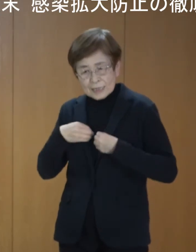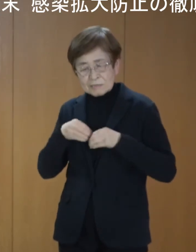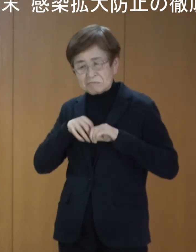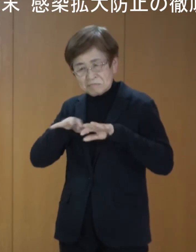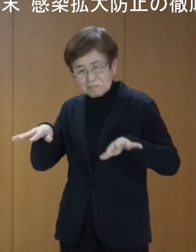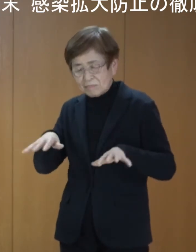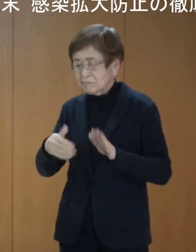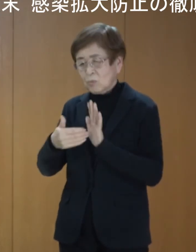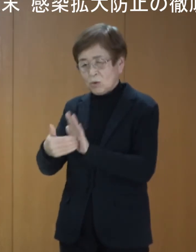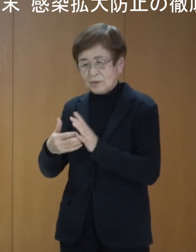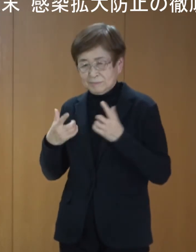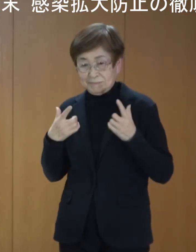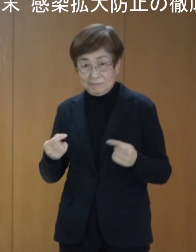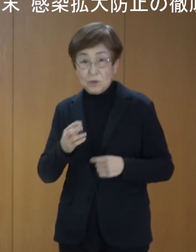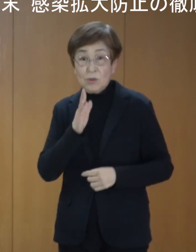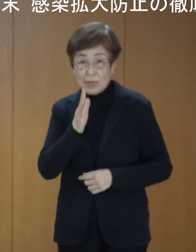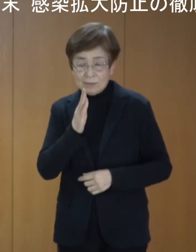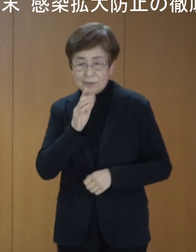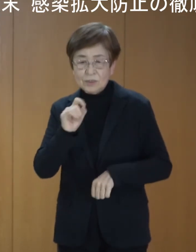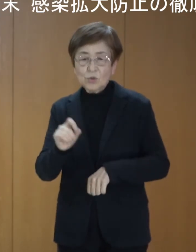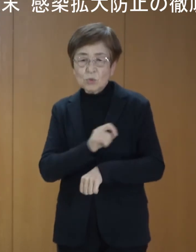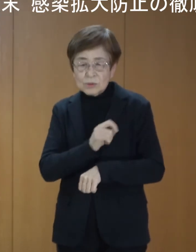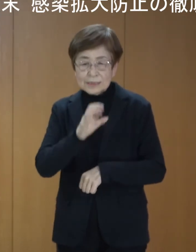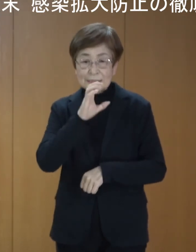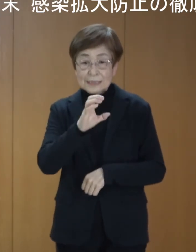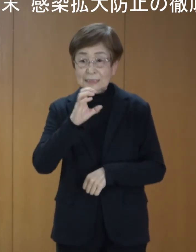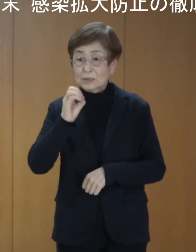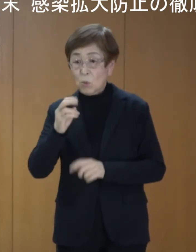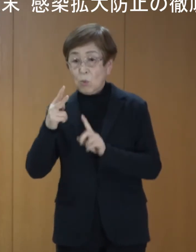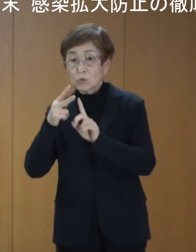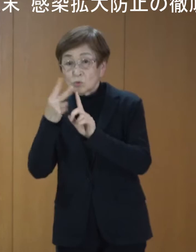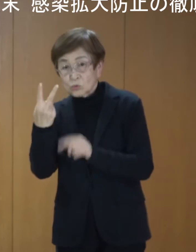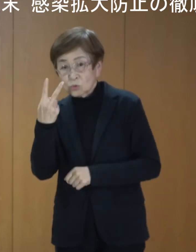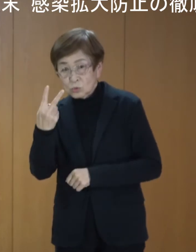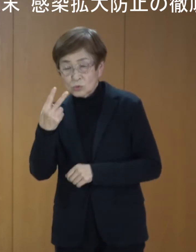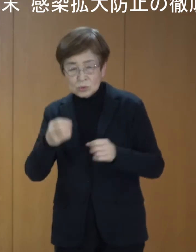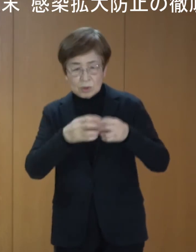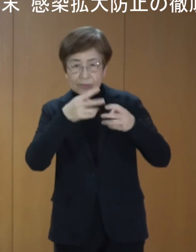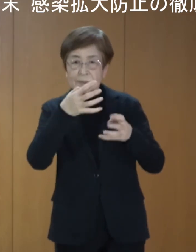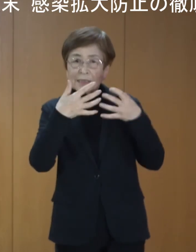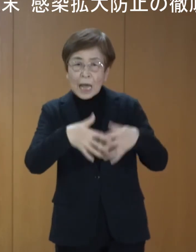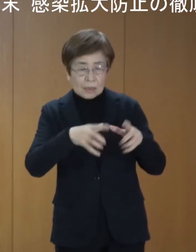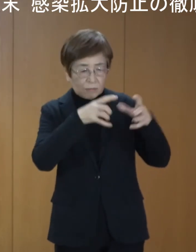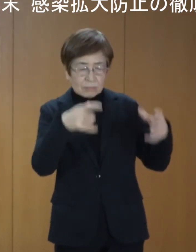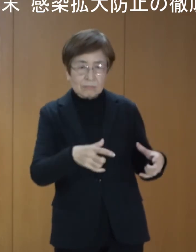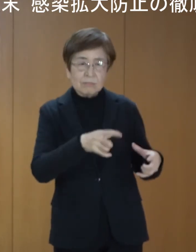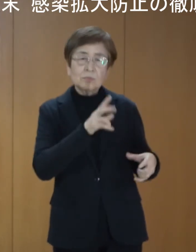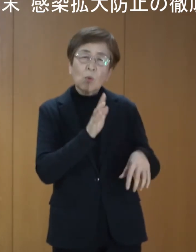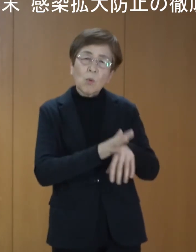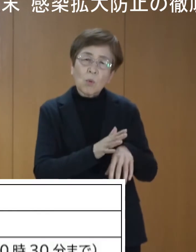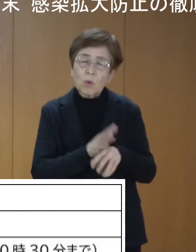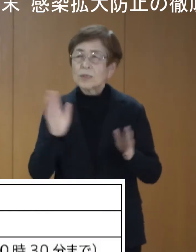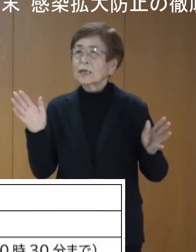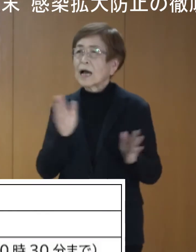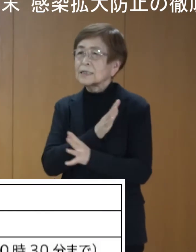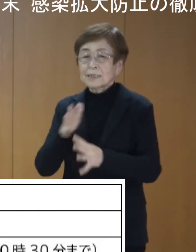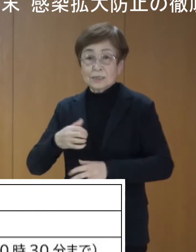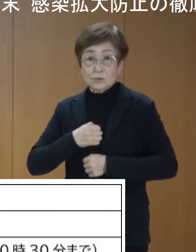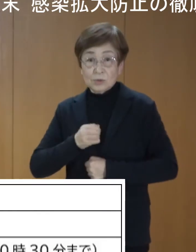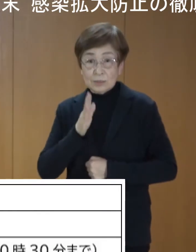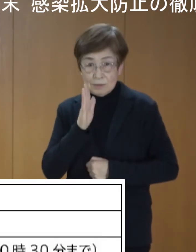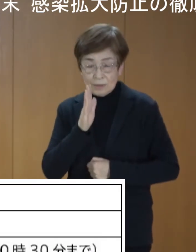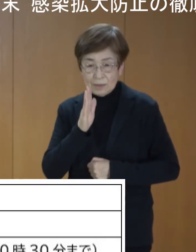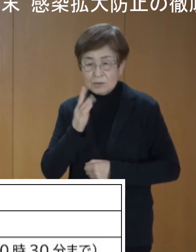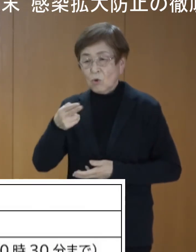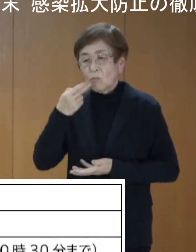ください。特に CO2 センサーの活用など適切な換気をお願いします。飲食店等